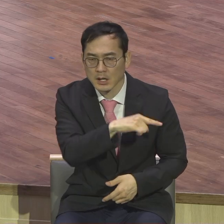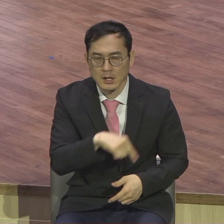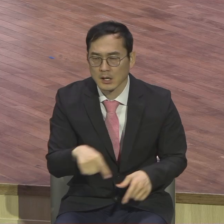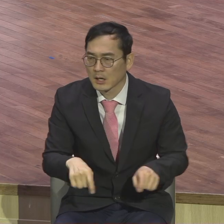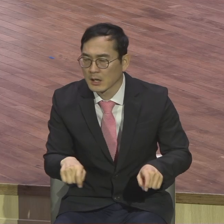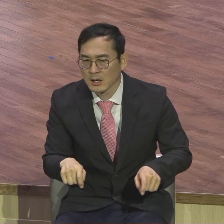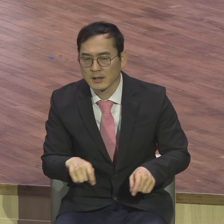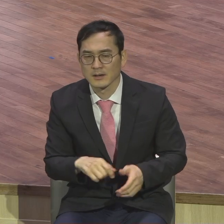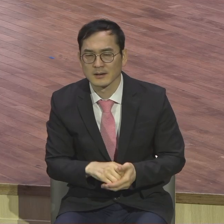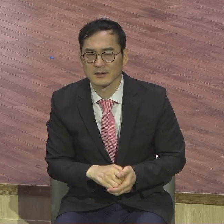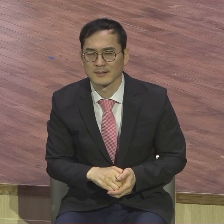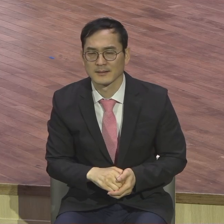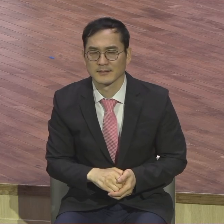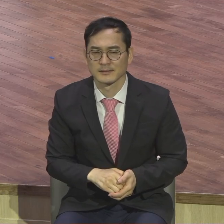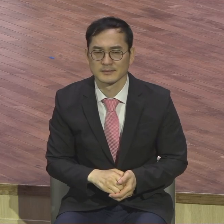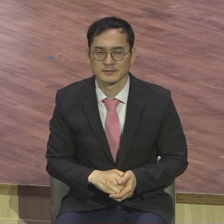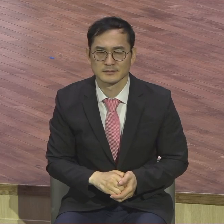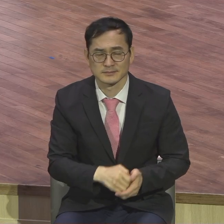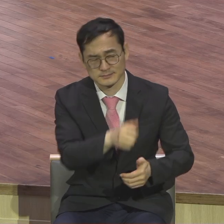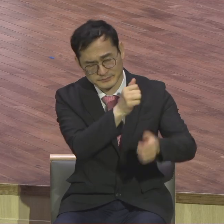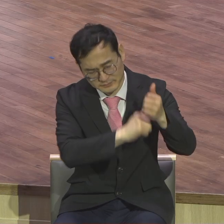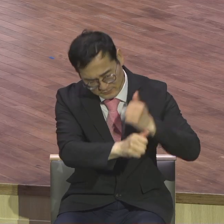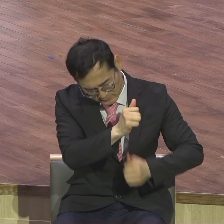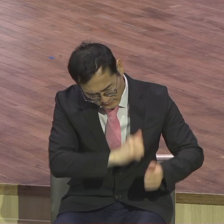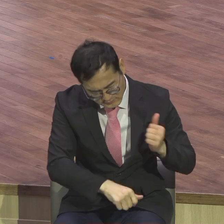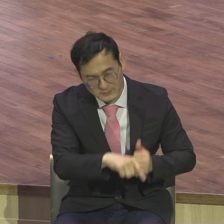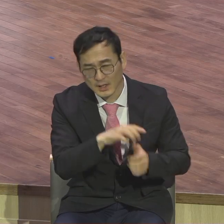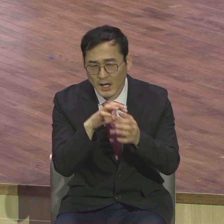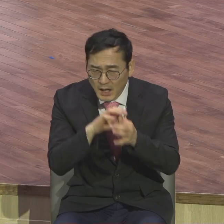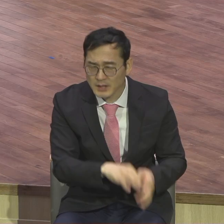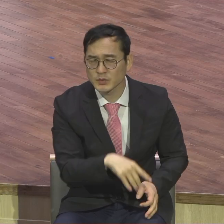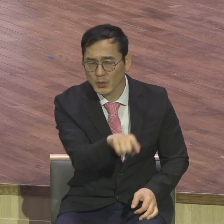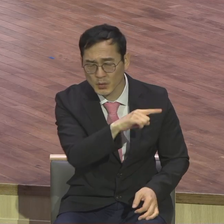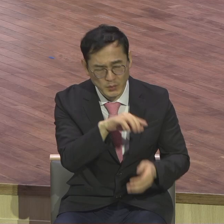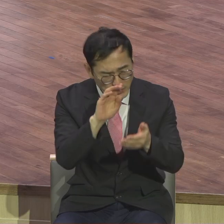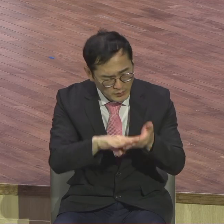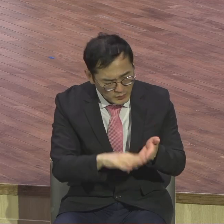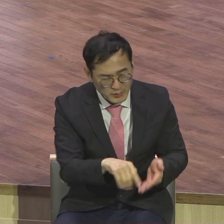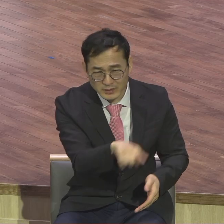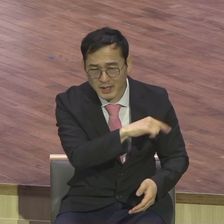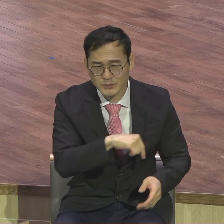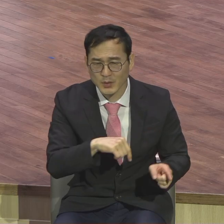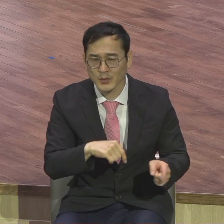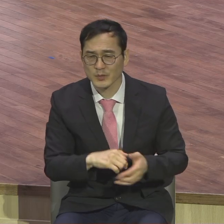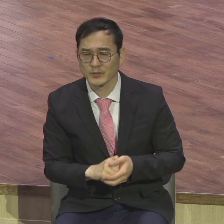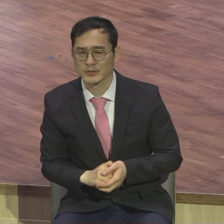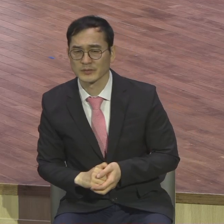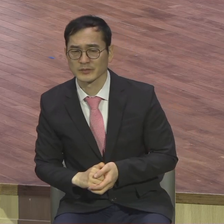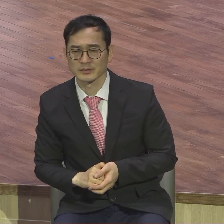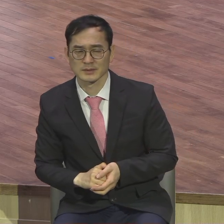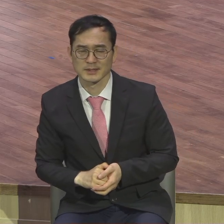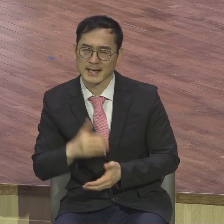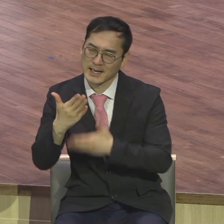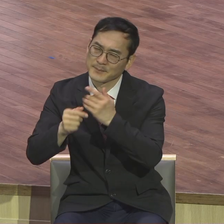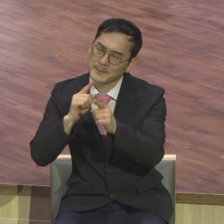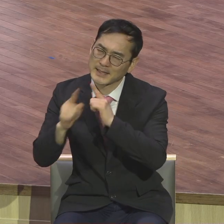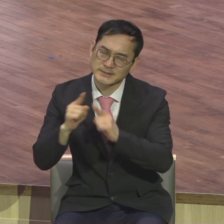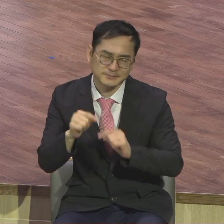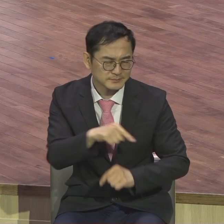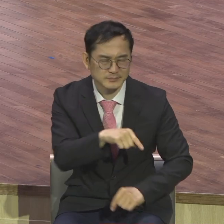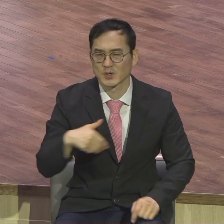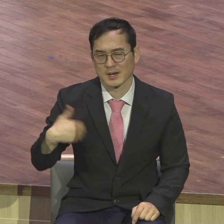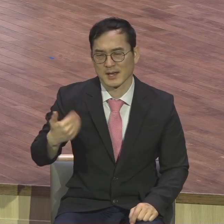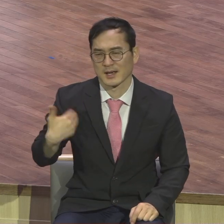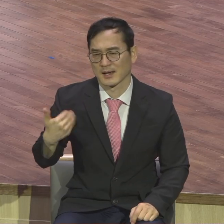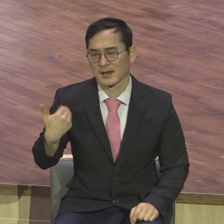후손들까지 엄청난 저주를 받는데 지금도 못 깨달아. 헬스실에 들어가서 600만 명 죽어도 못 깨달아. 그 사건만